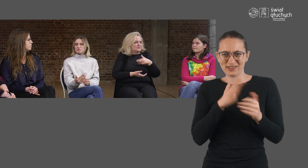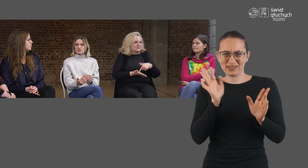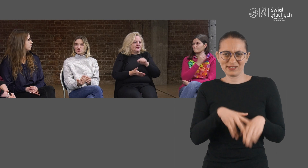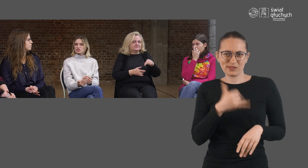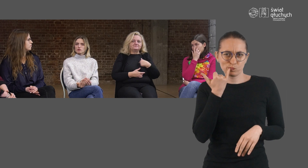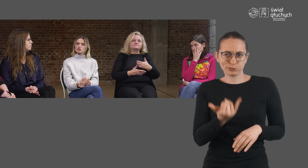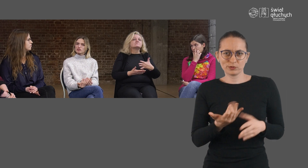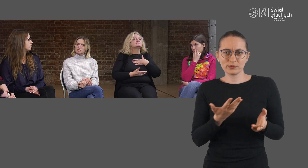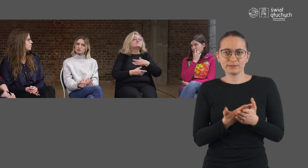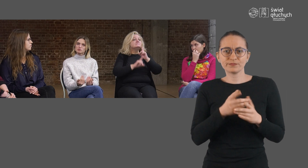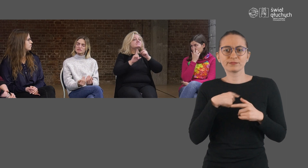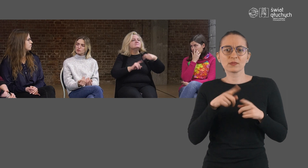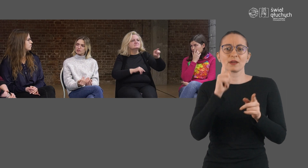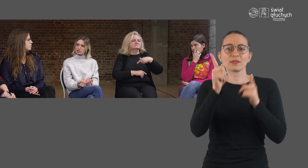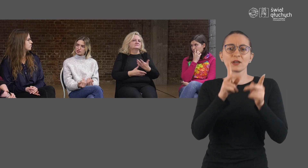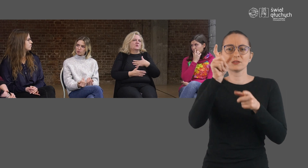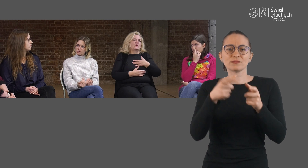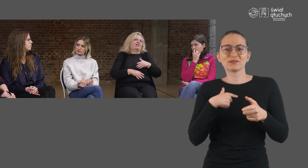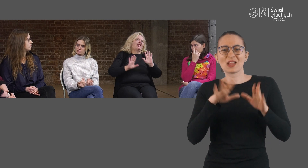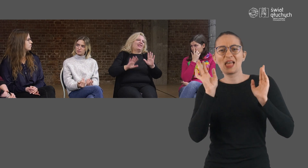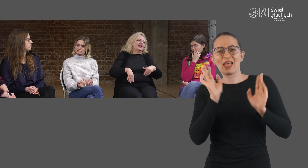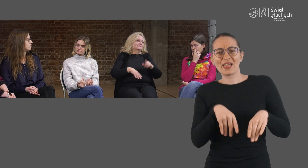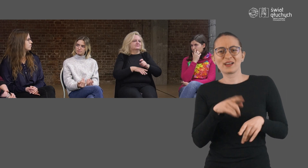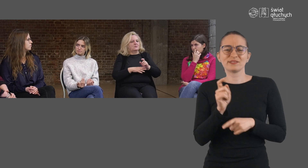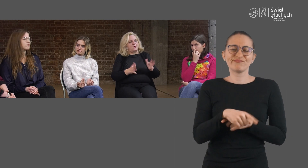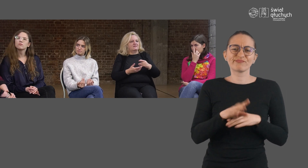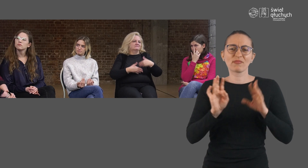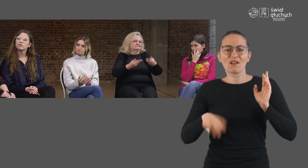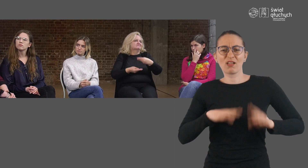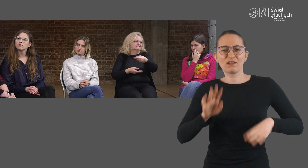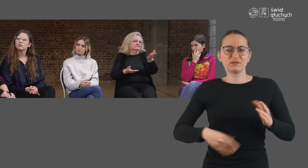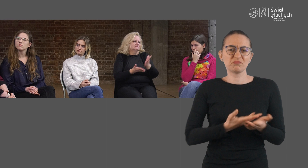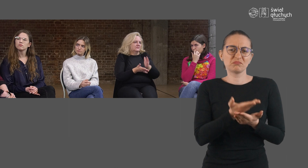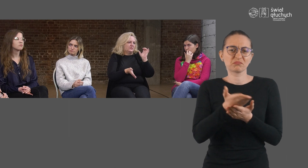No i mam wrażenie, że nauczycielom po prostu nie zależało na tym.